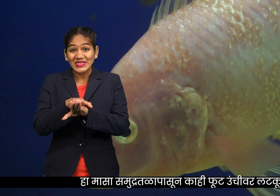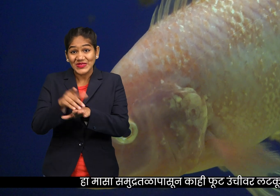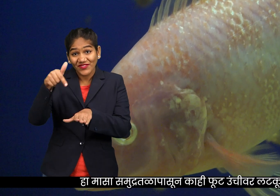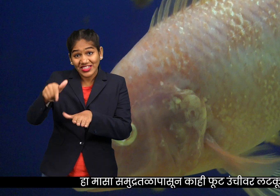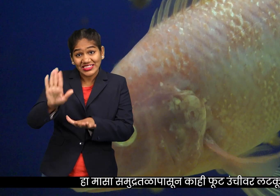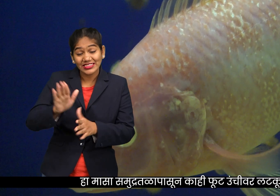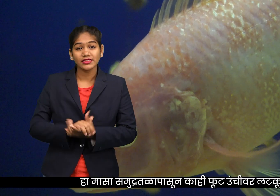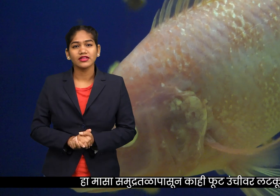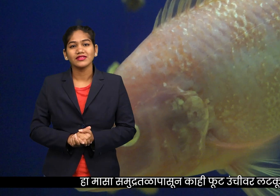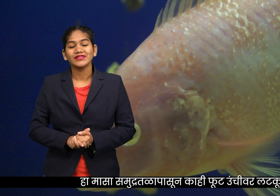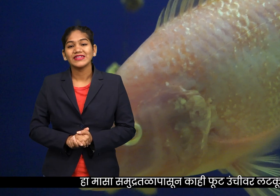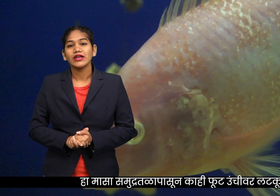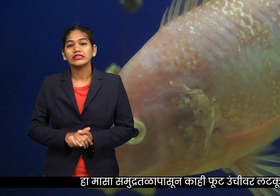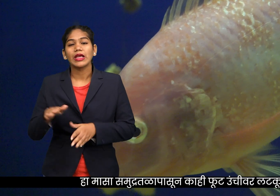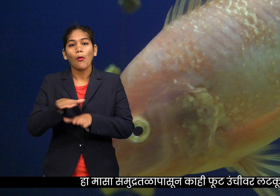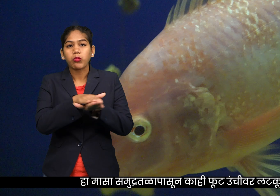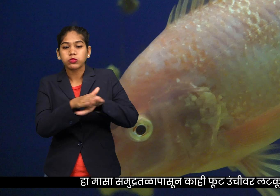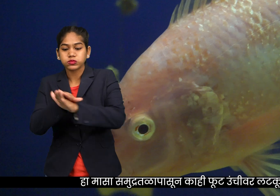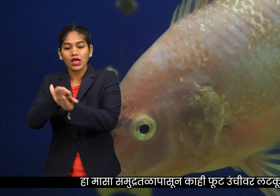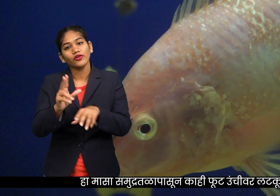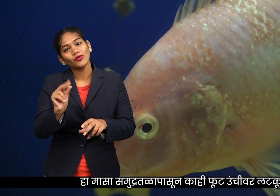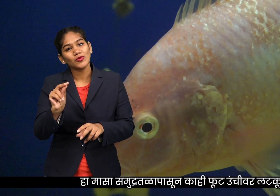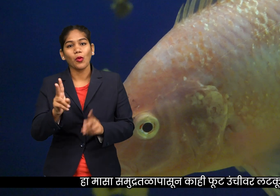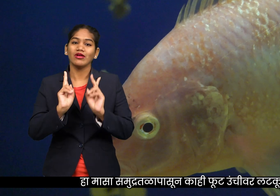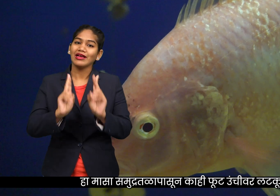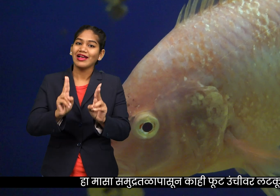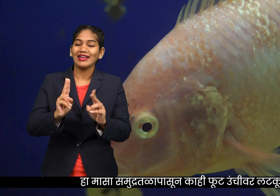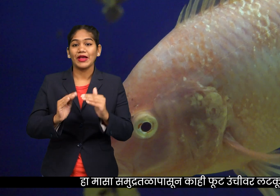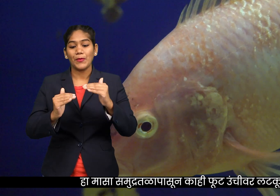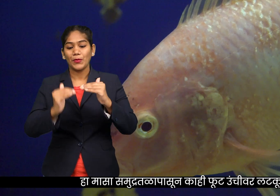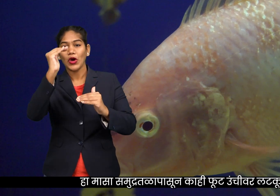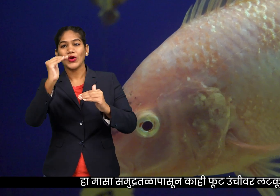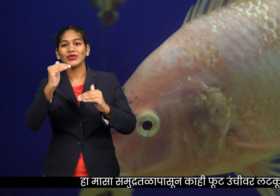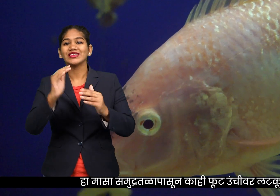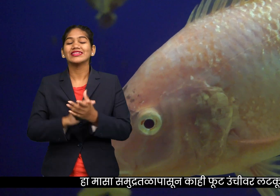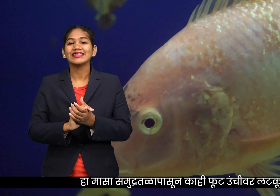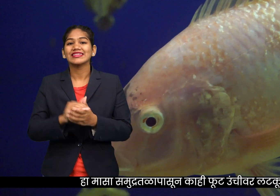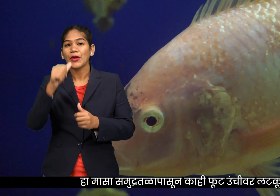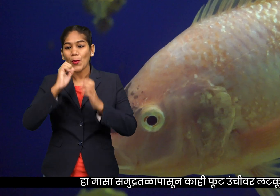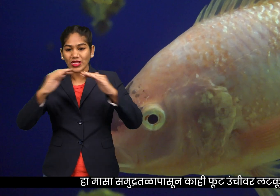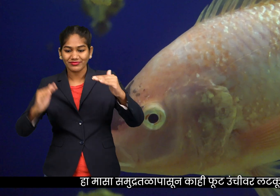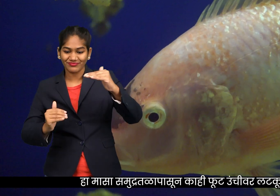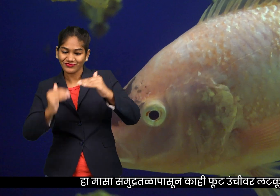हा मासा समुद्र तटापासून काही फूट उंचीवर लटकू शकते.